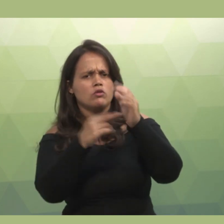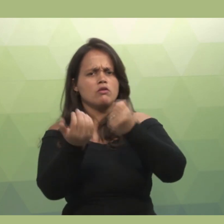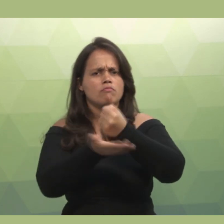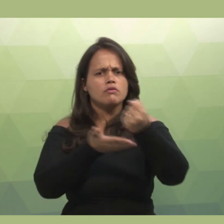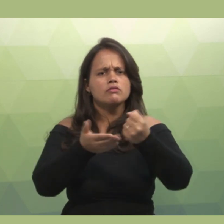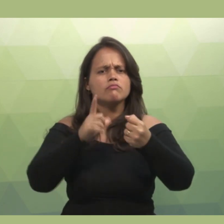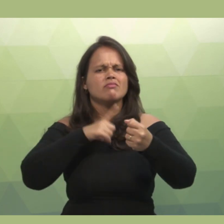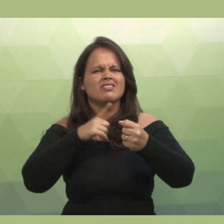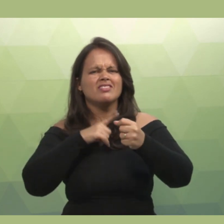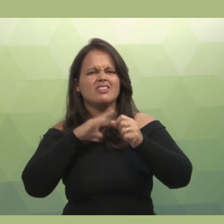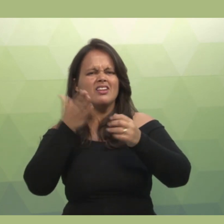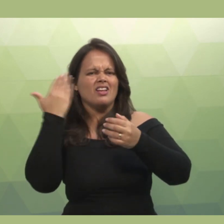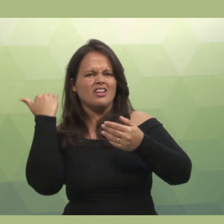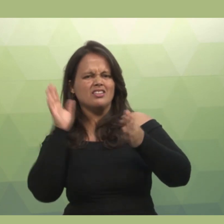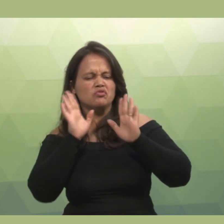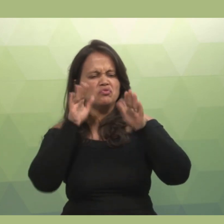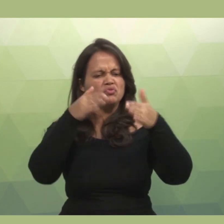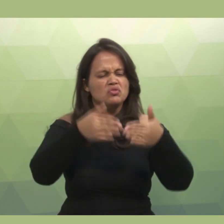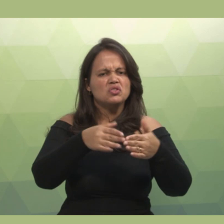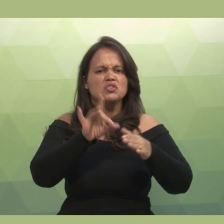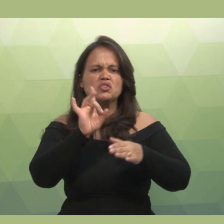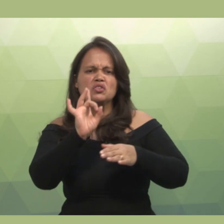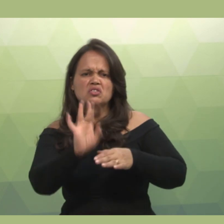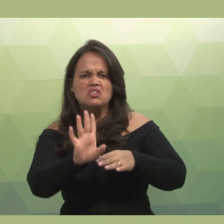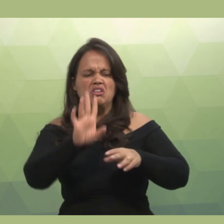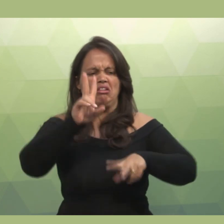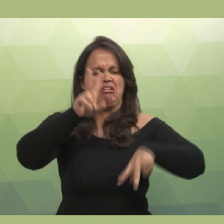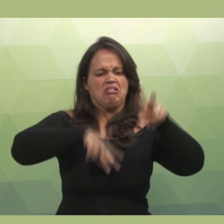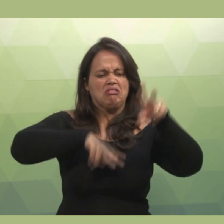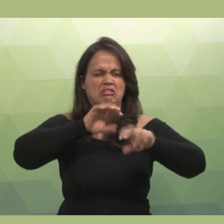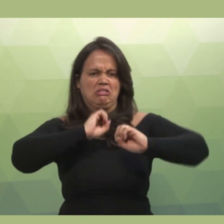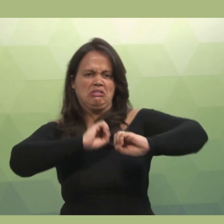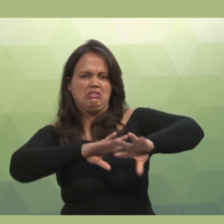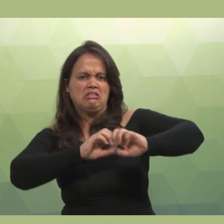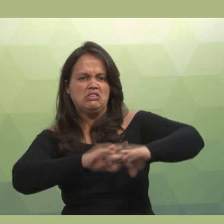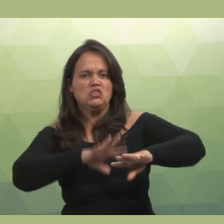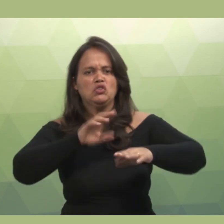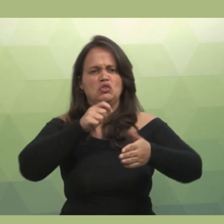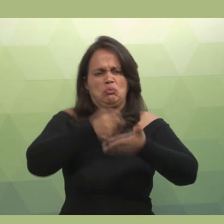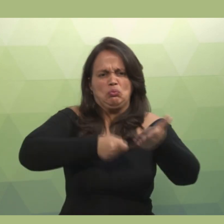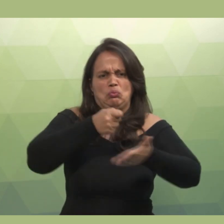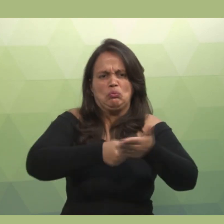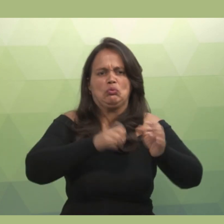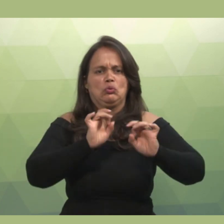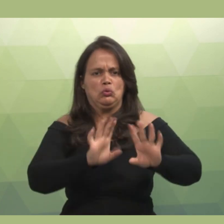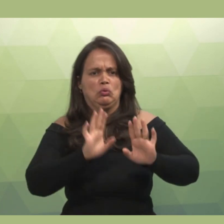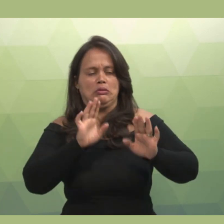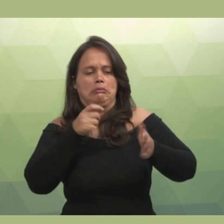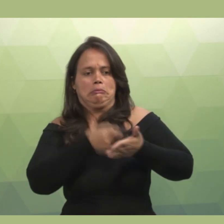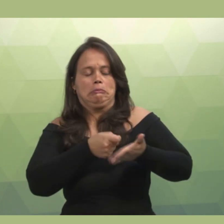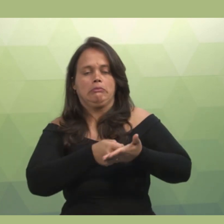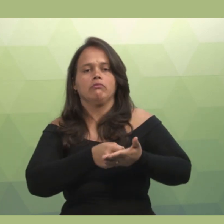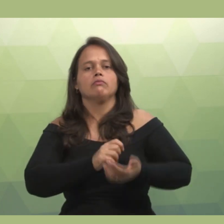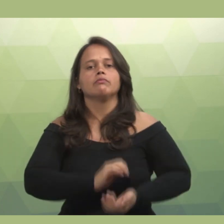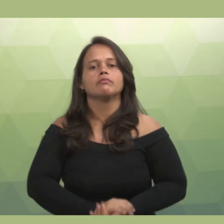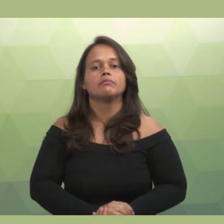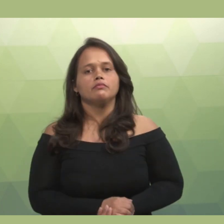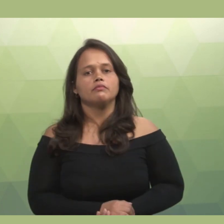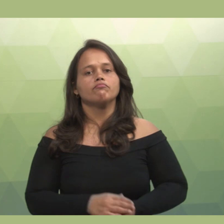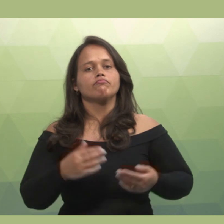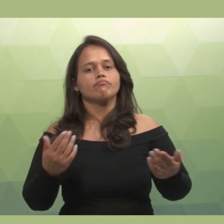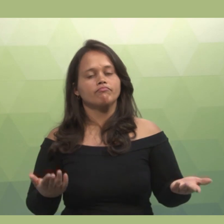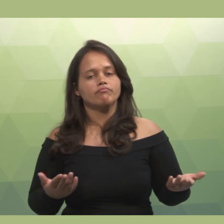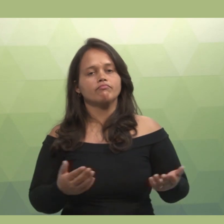liberais, que tratavam com muito fervor o tecnicismo. Então, era necessário repensar uma nova